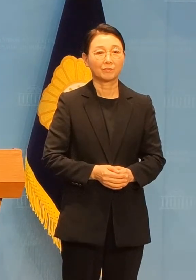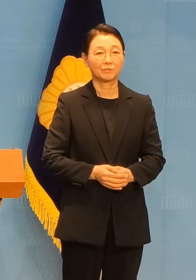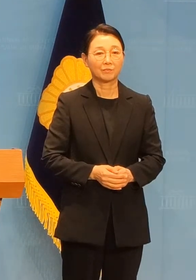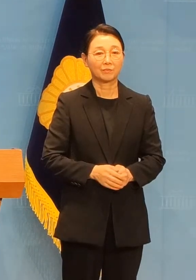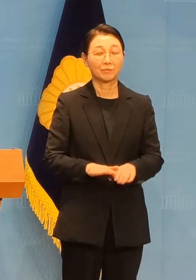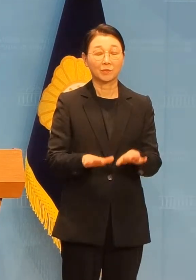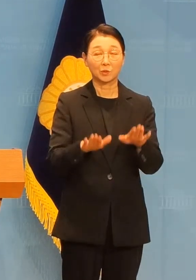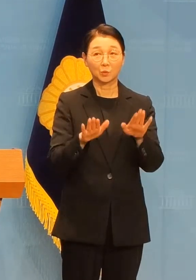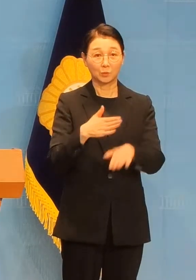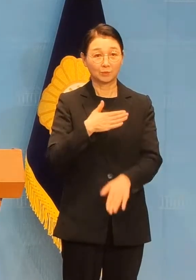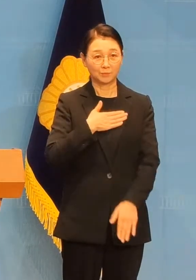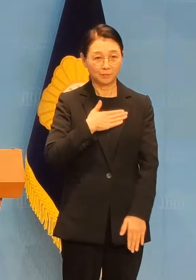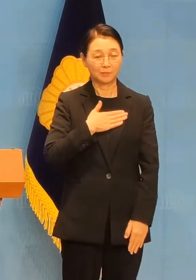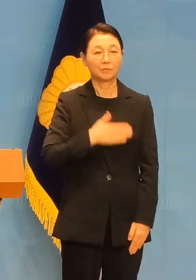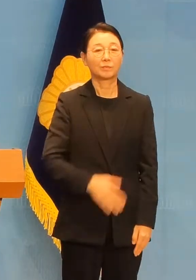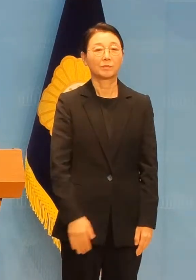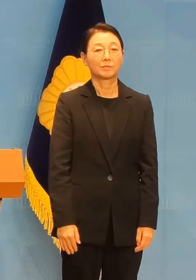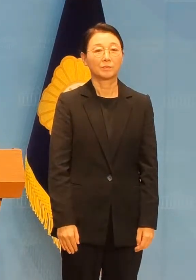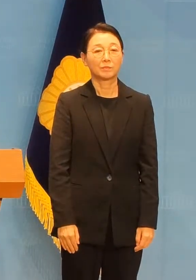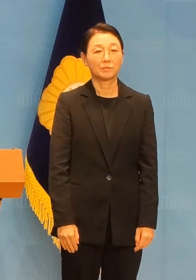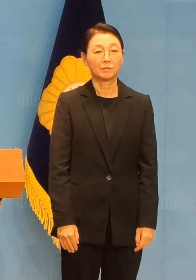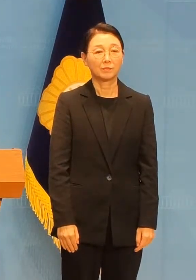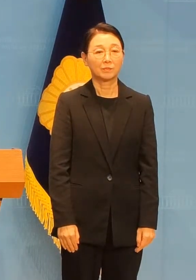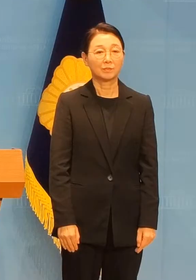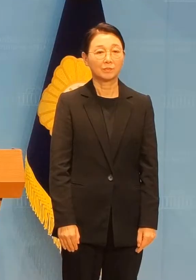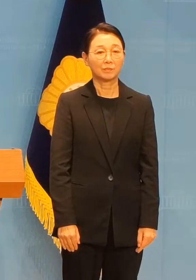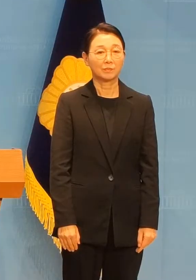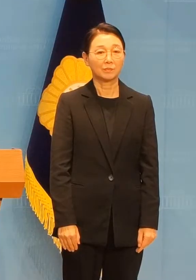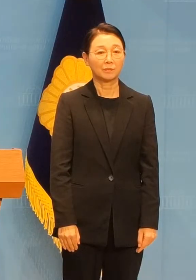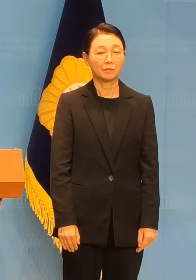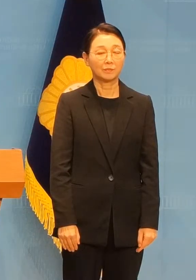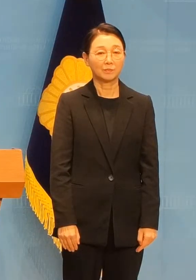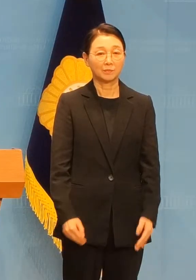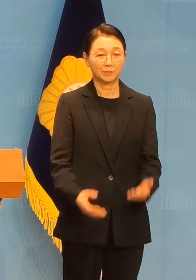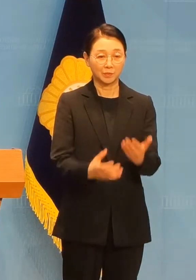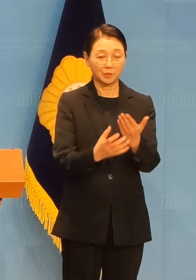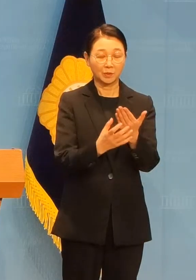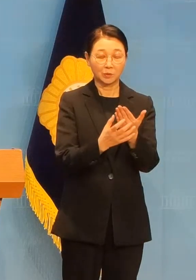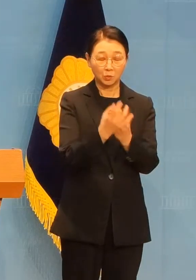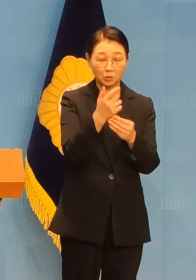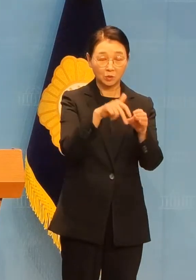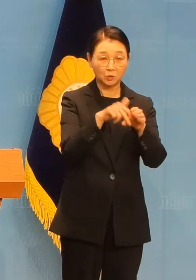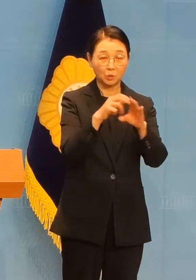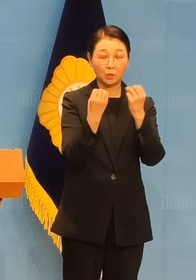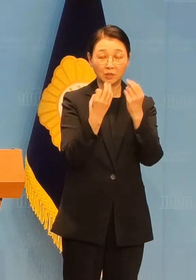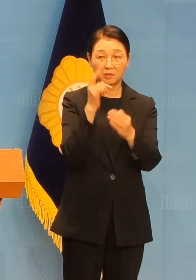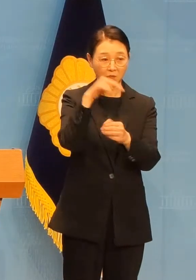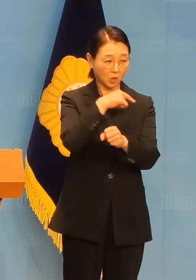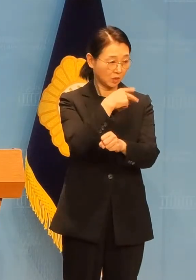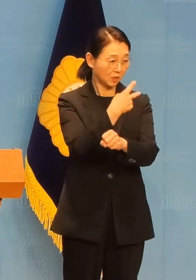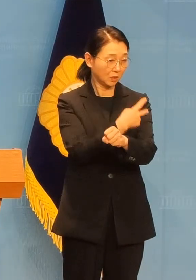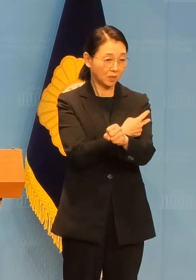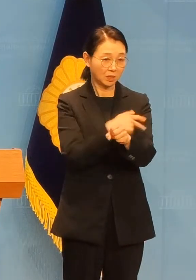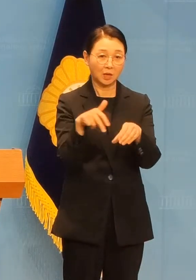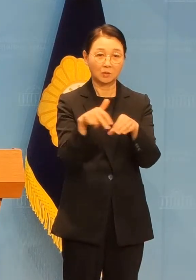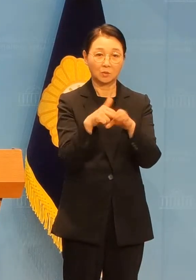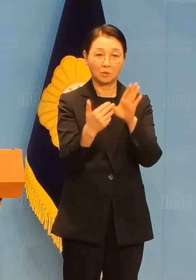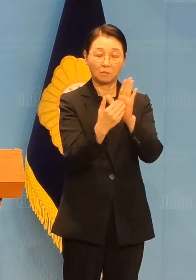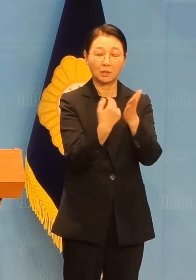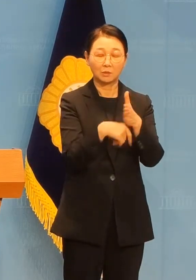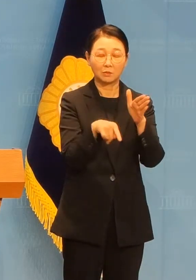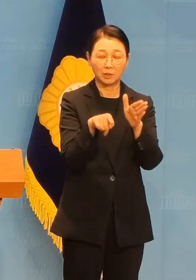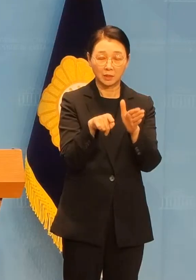오늘 저는 그 통일교와 신천지를 방지하기 위한 민법